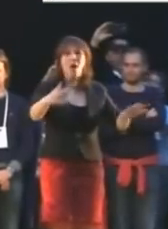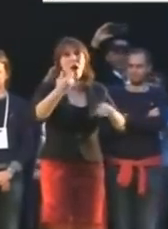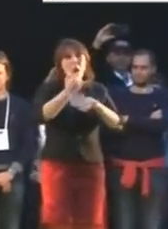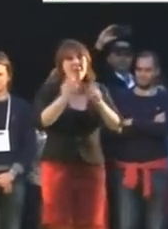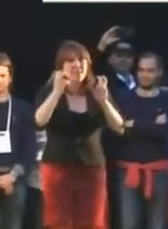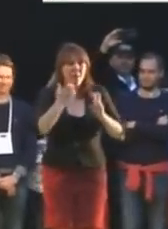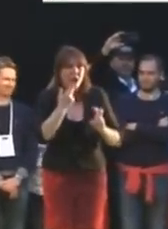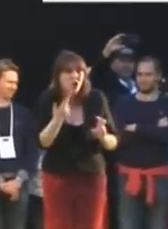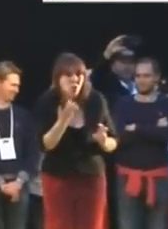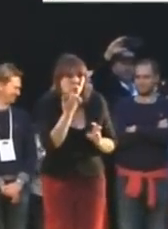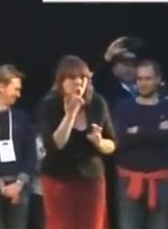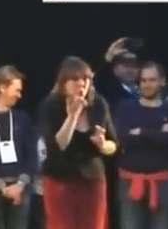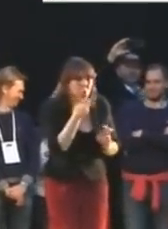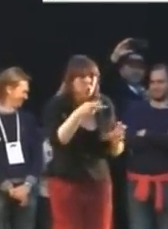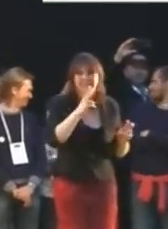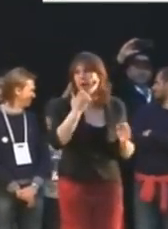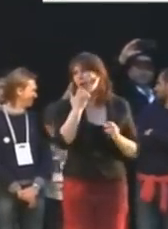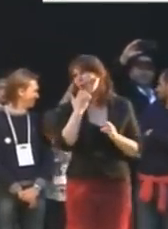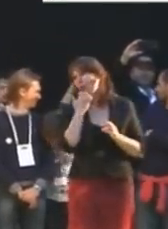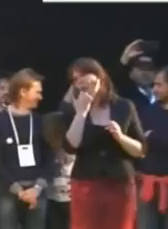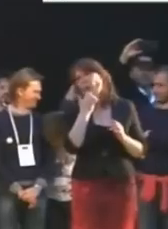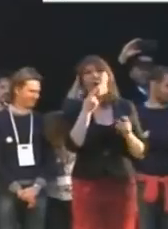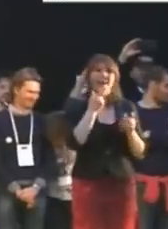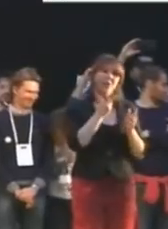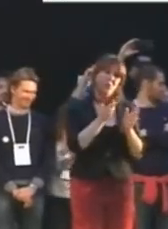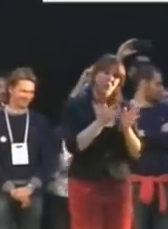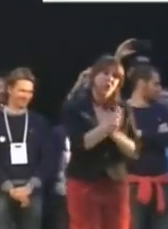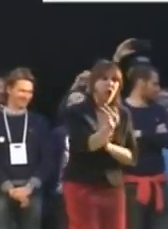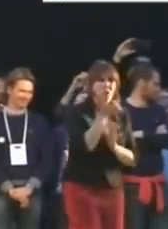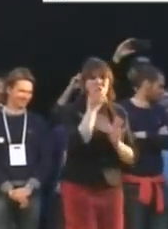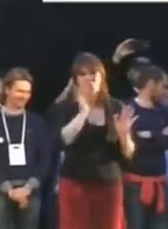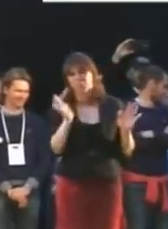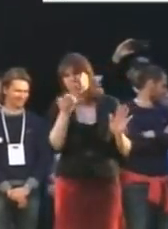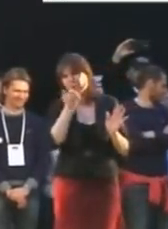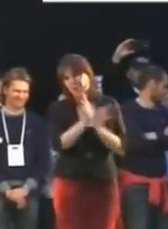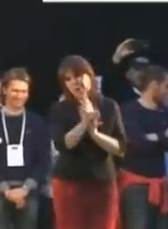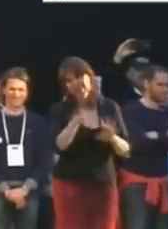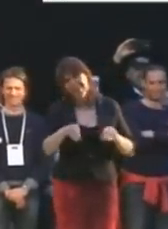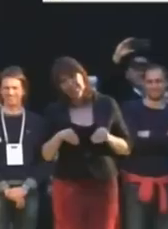Ho detto pezzi di merda. No, mi è scappato. Ritiro.